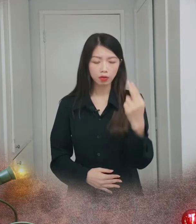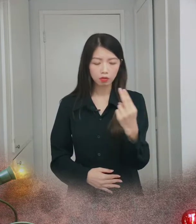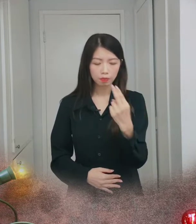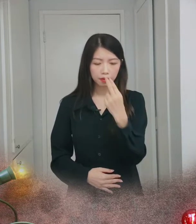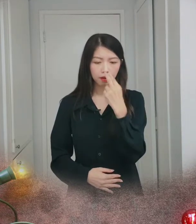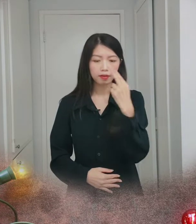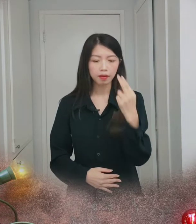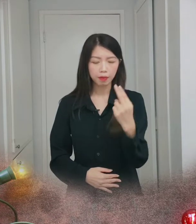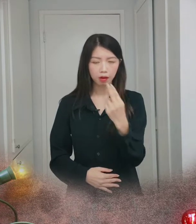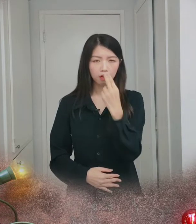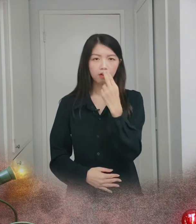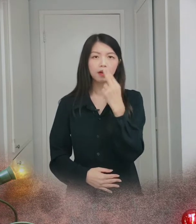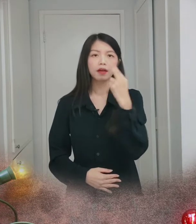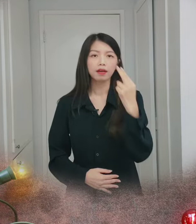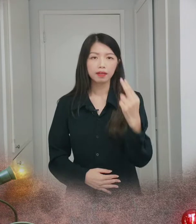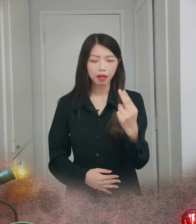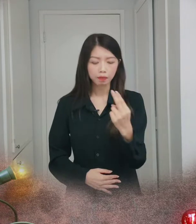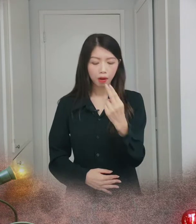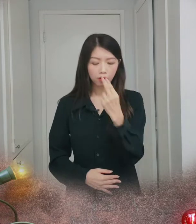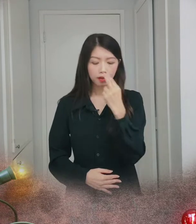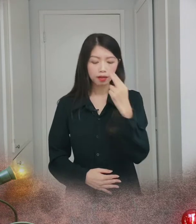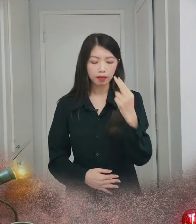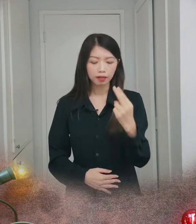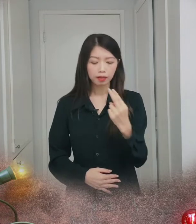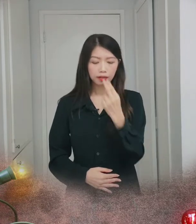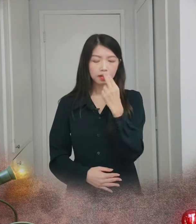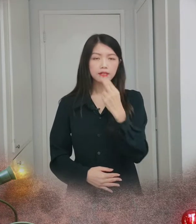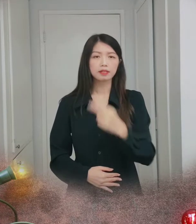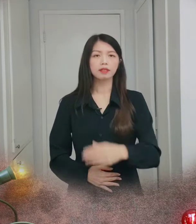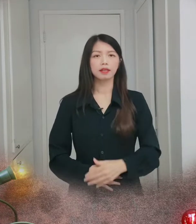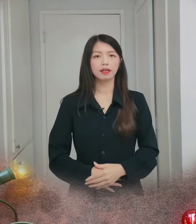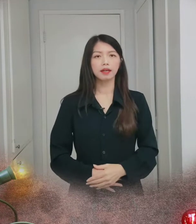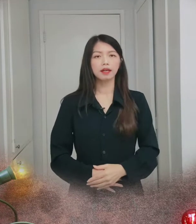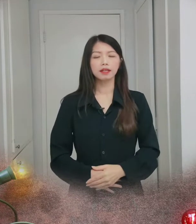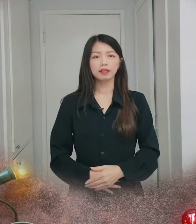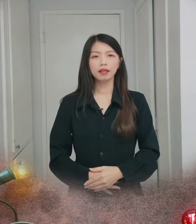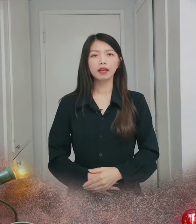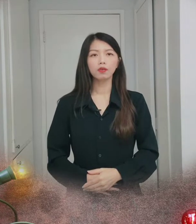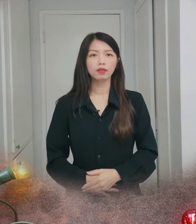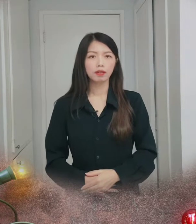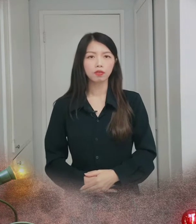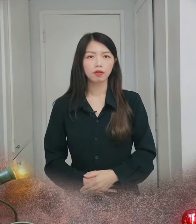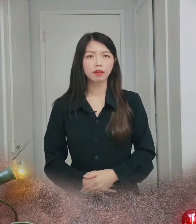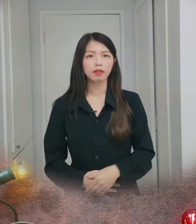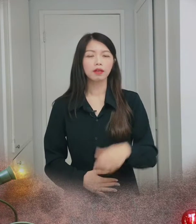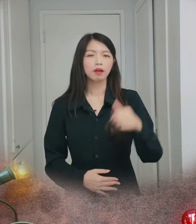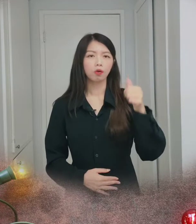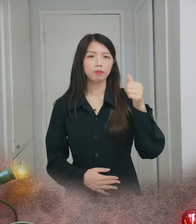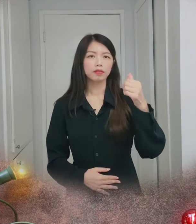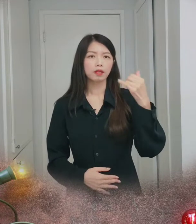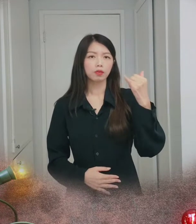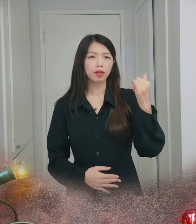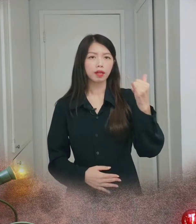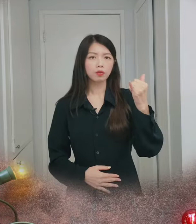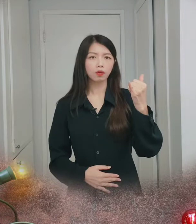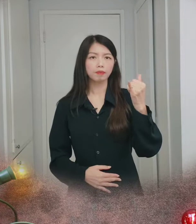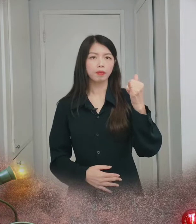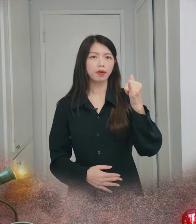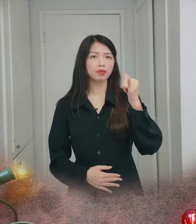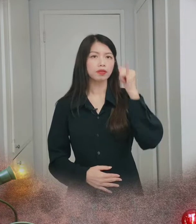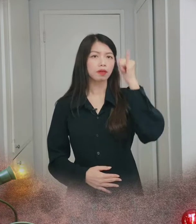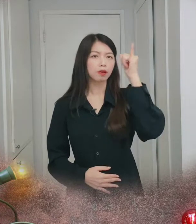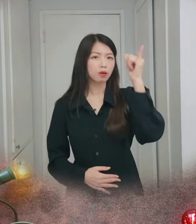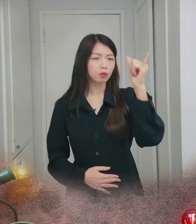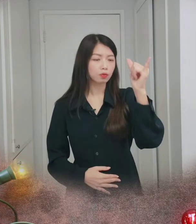들어가듯이 표현해 주시면 돼요. 생명. 생명이 있으니. 있다라고 하는 뜻의 수어는 엄지하고